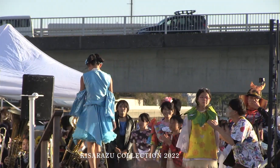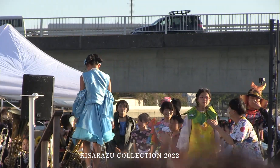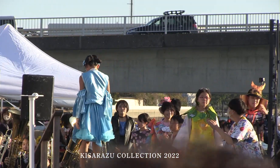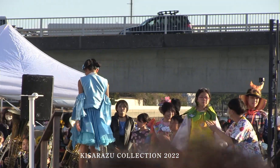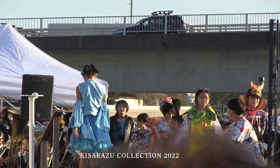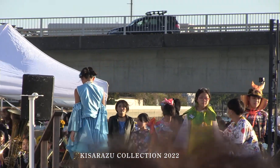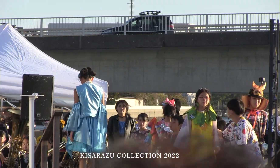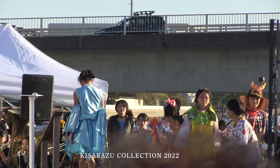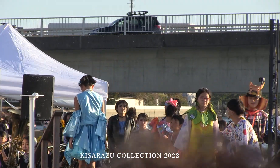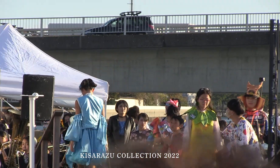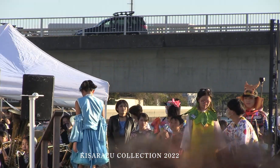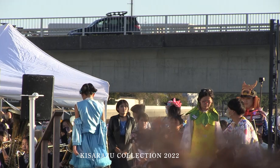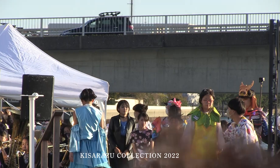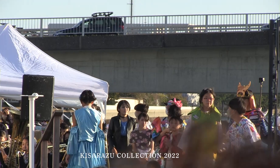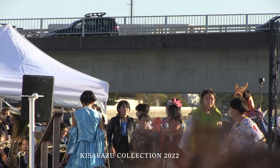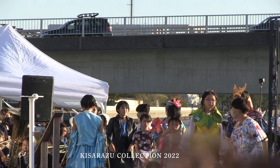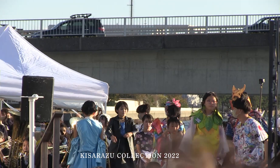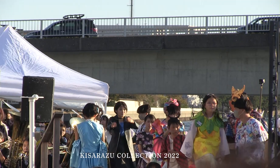ありがとうございました。